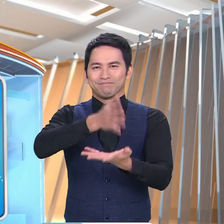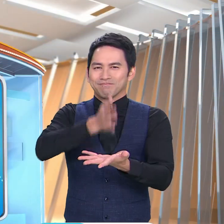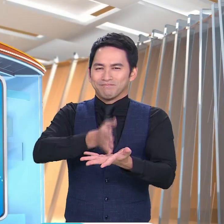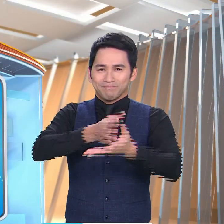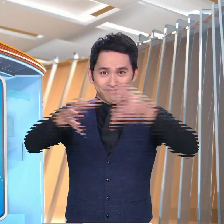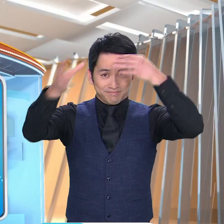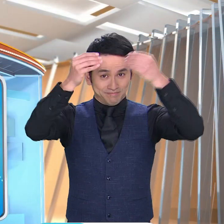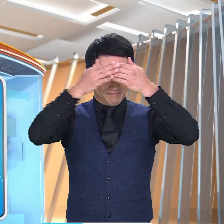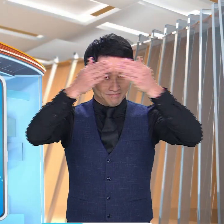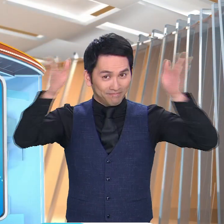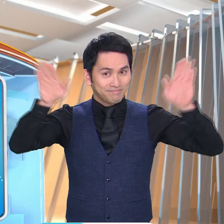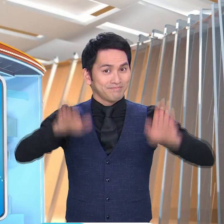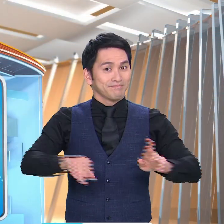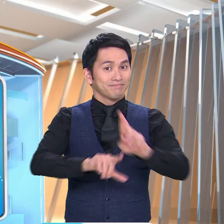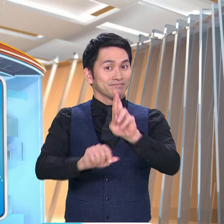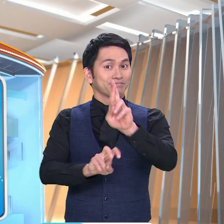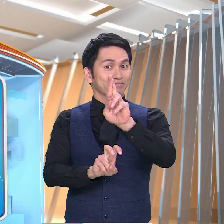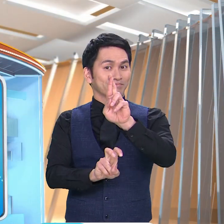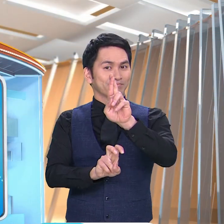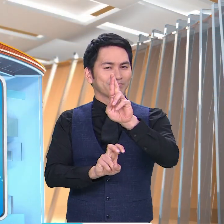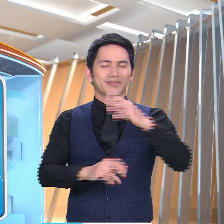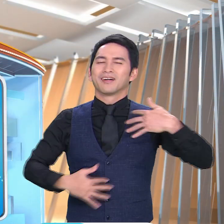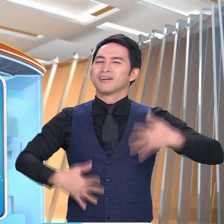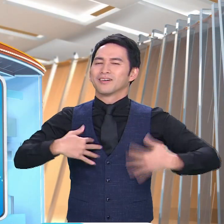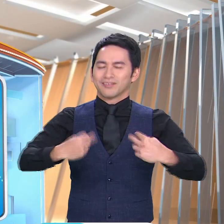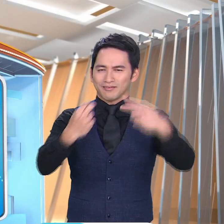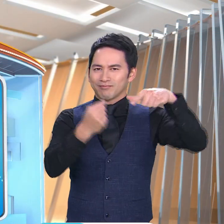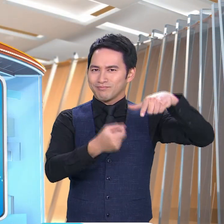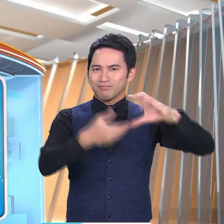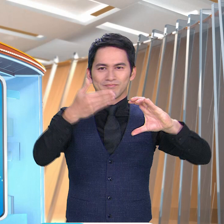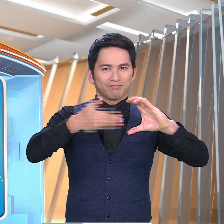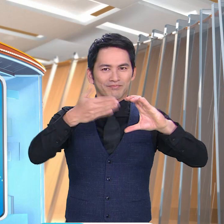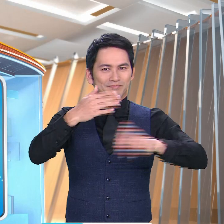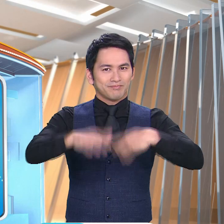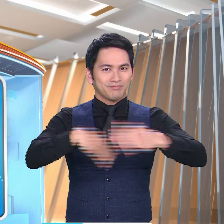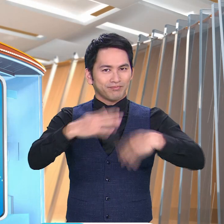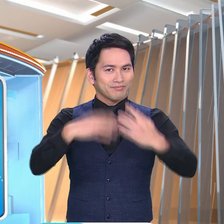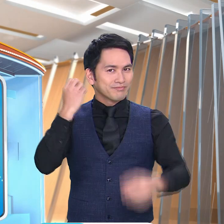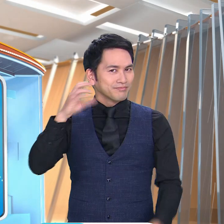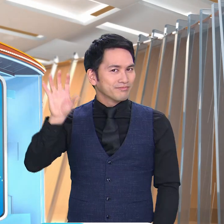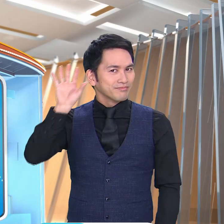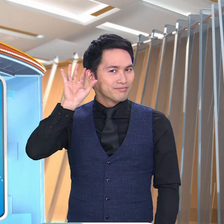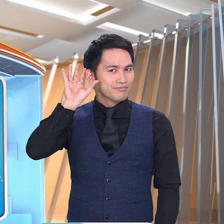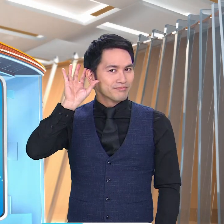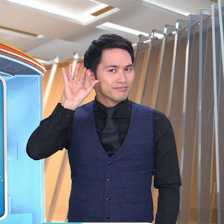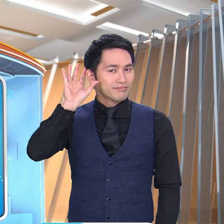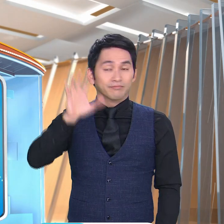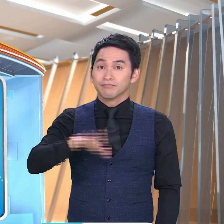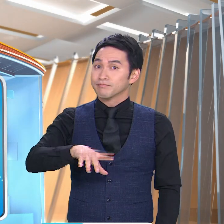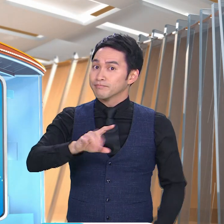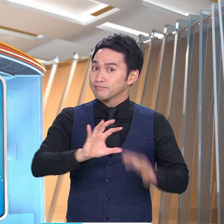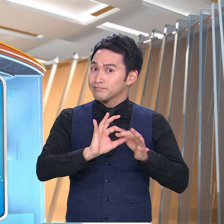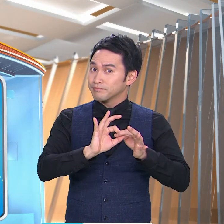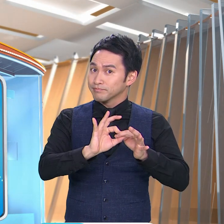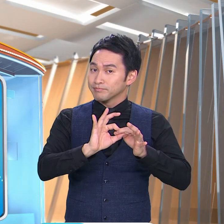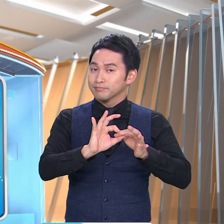看新闻，开视野，欢迎收看今天12月20号的公视首语新闻。首先来关